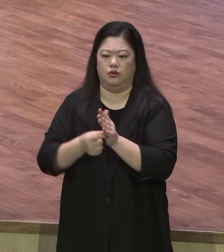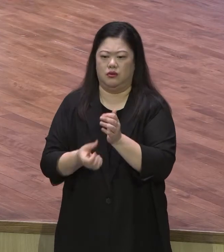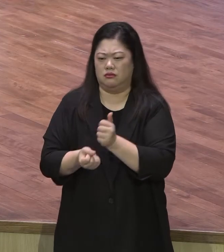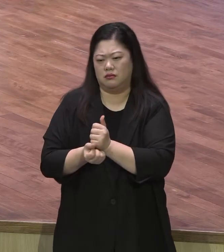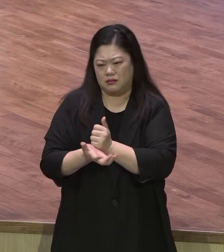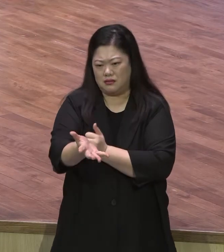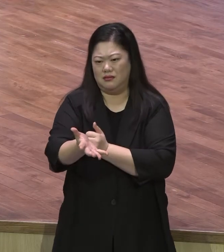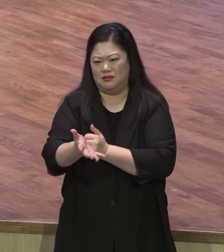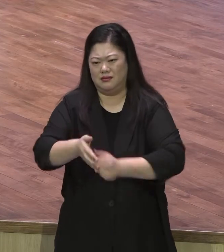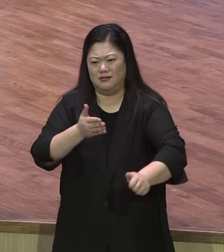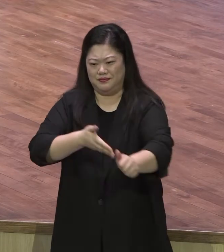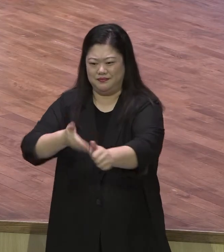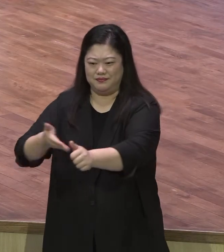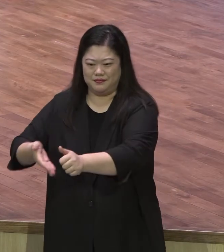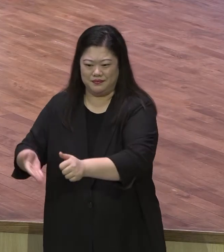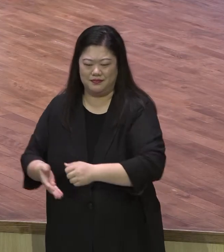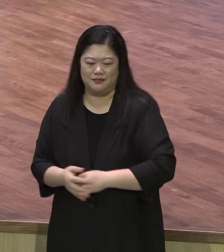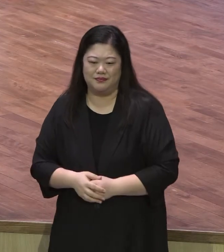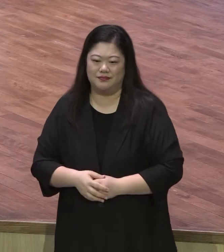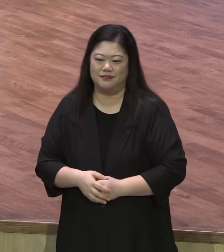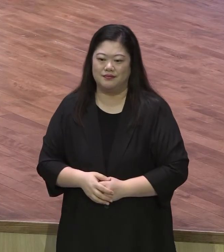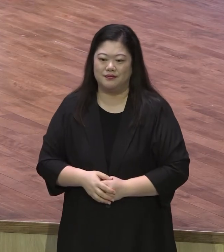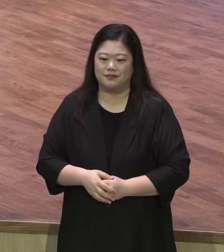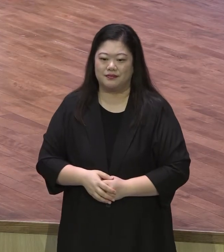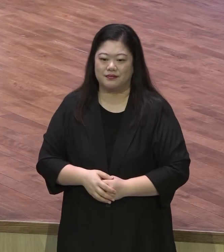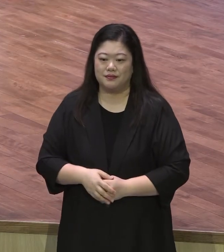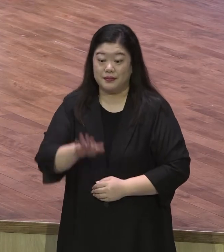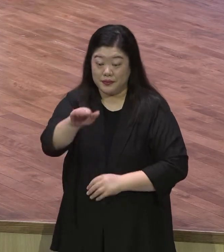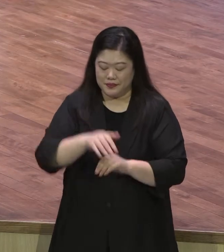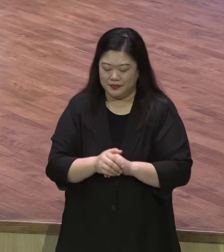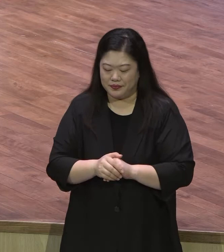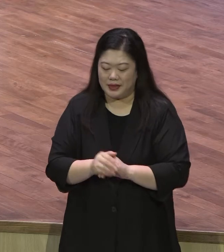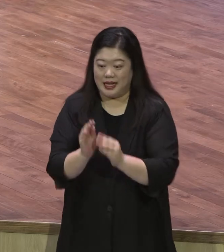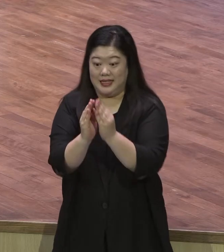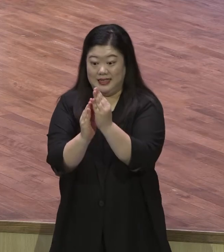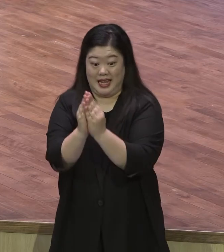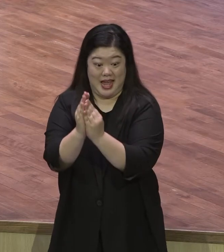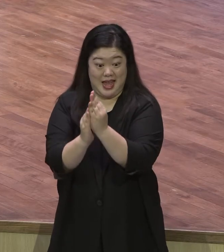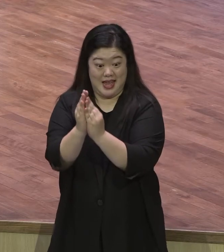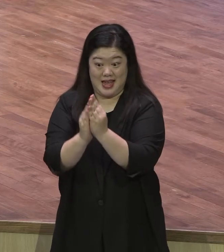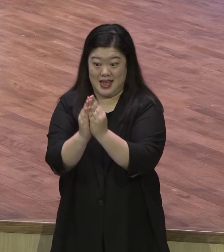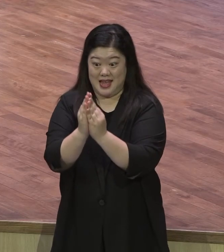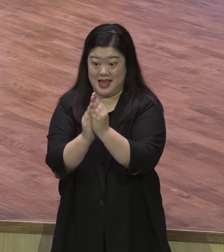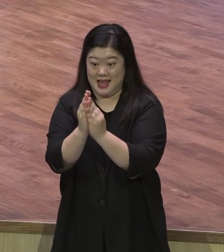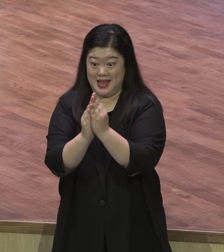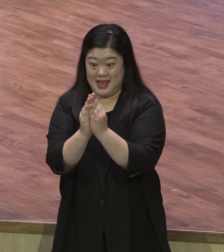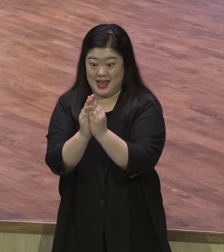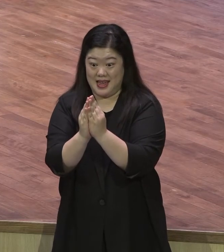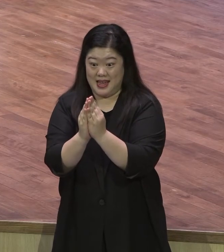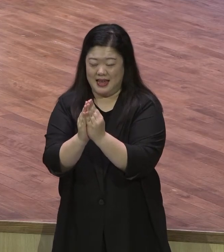확실히 믿어보시기 바랍니다 진짜 다이아몬드하고요 가짜 다이아몬드